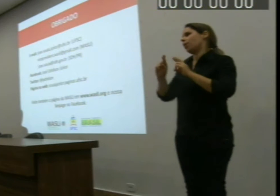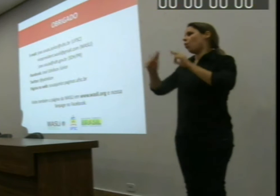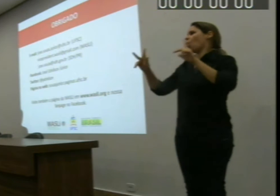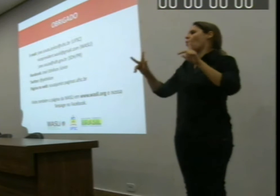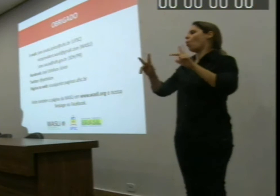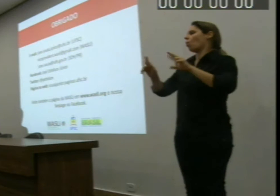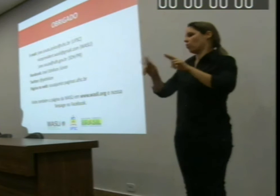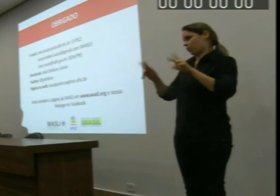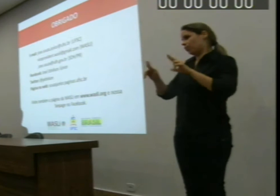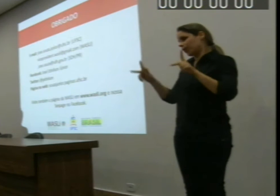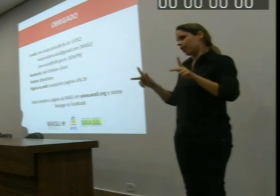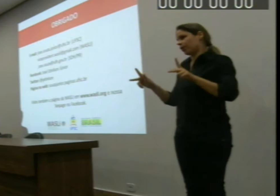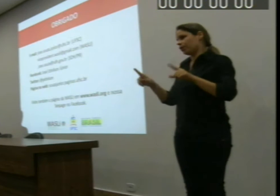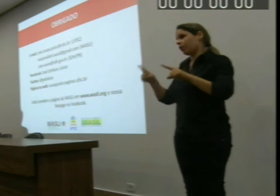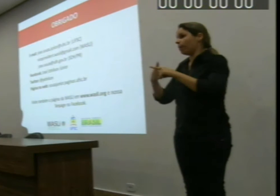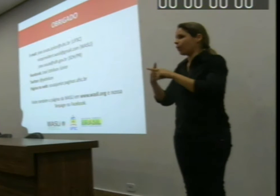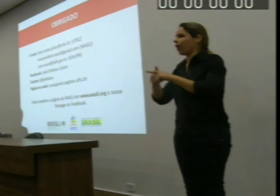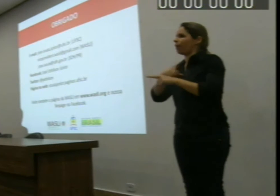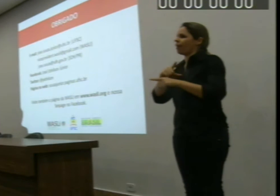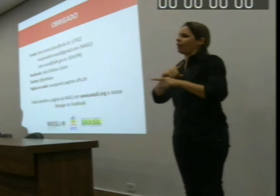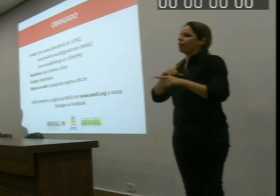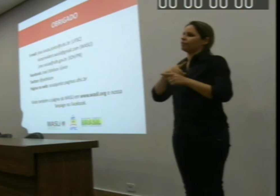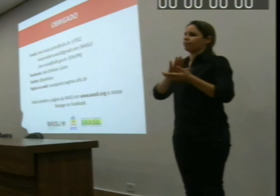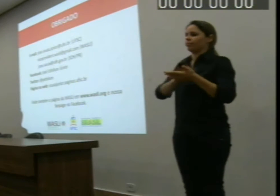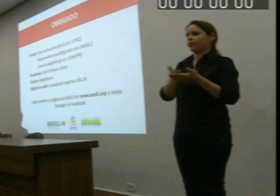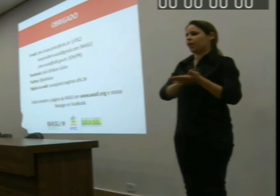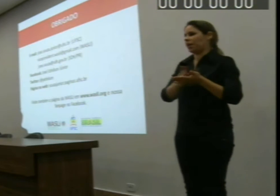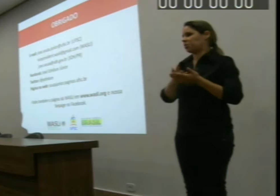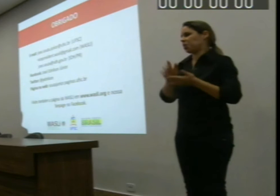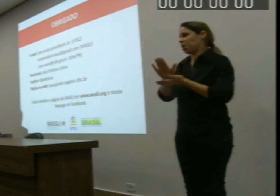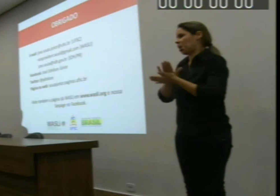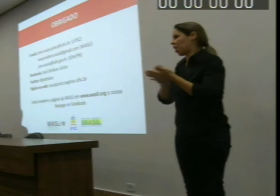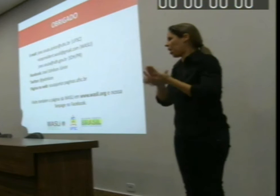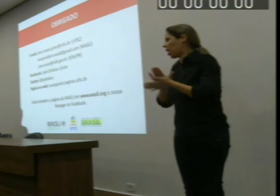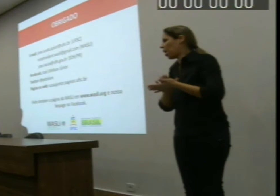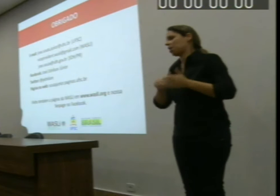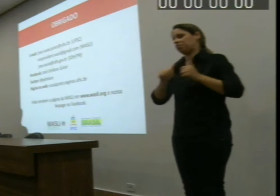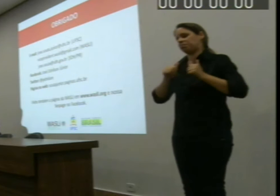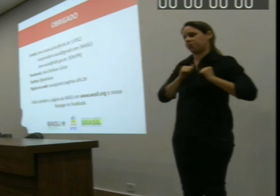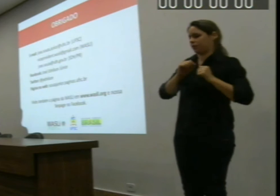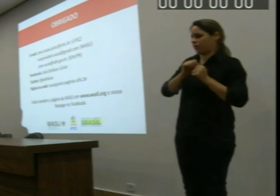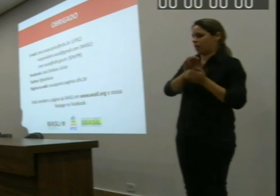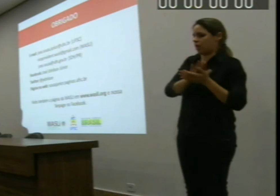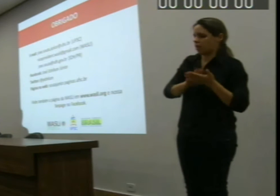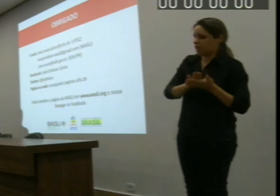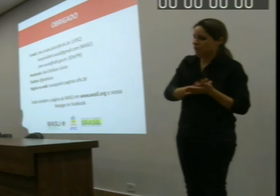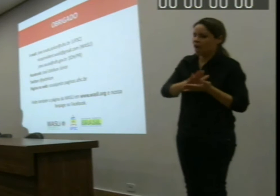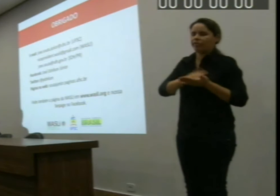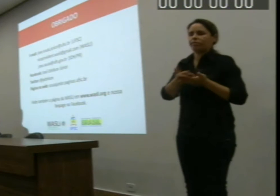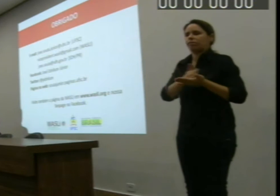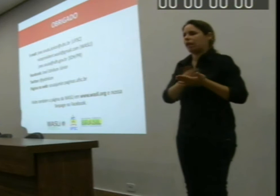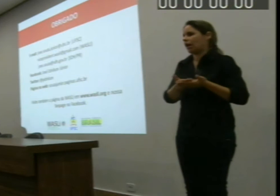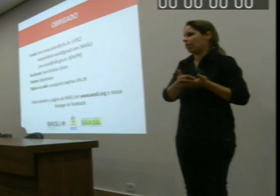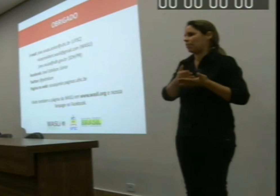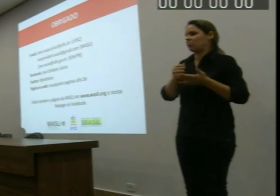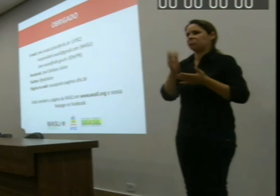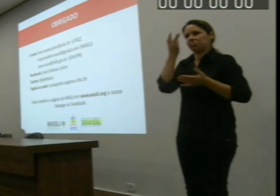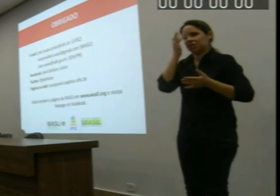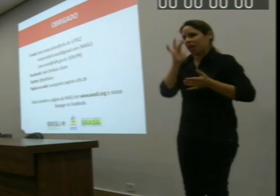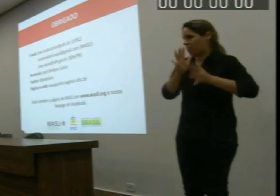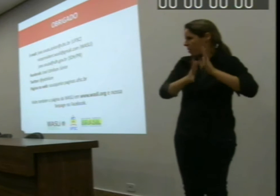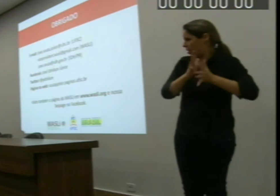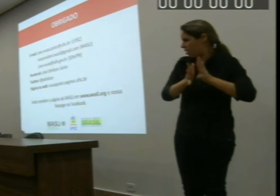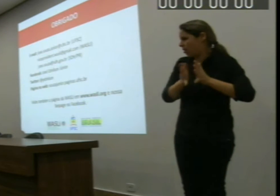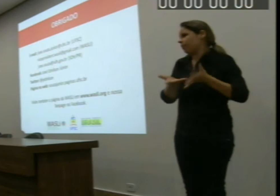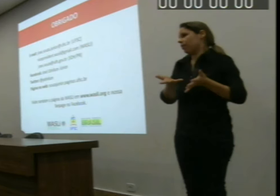o intérprete que não interpreta preta um intérprete que não sabe língua de sinais aí é um é um problema muito focado agora um intérprete que